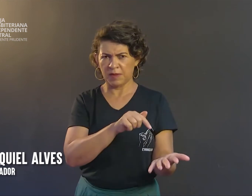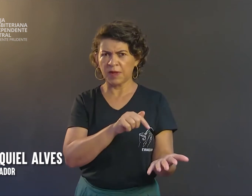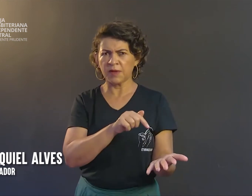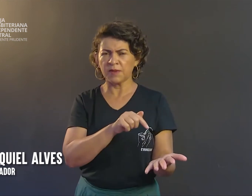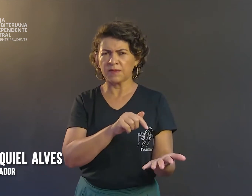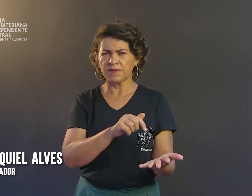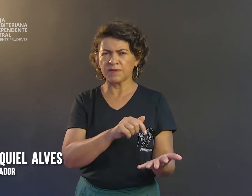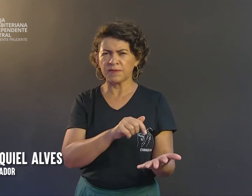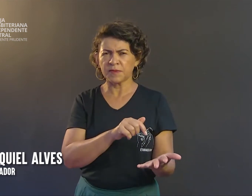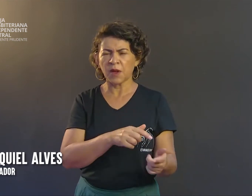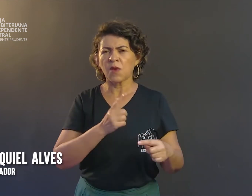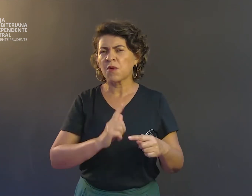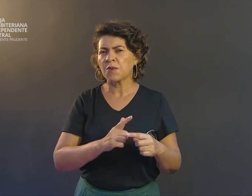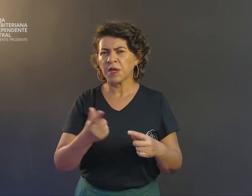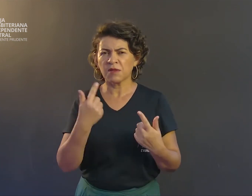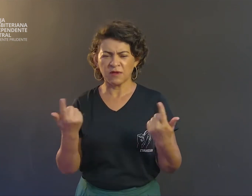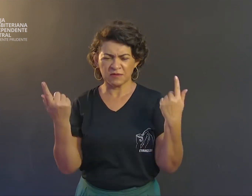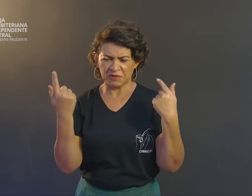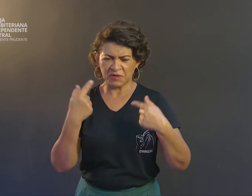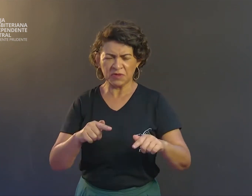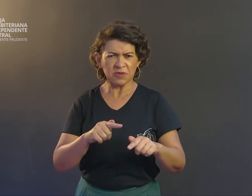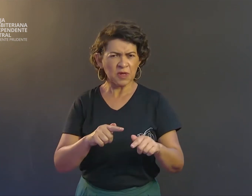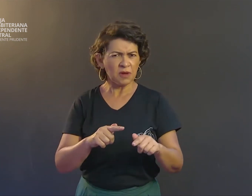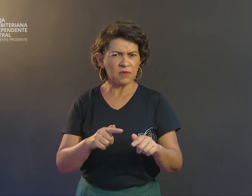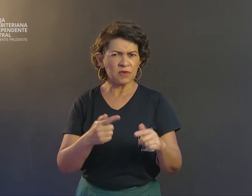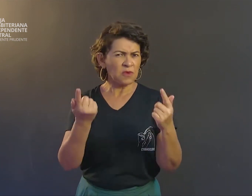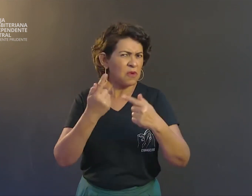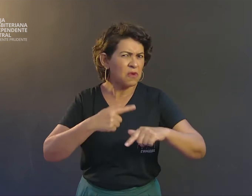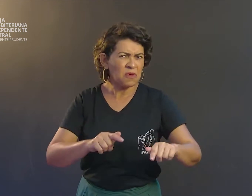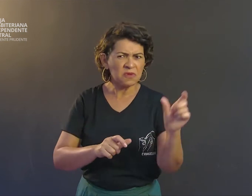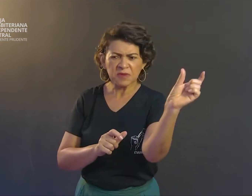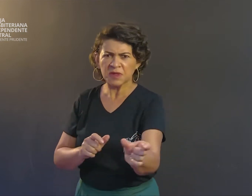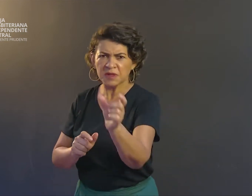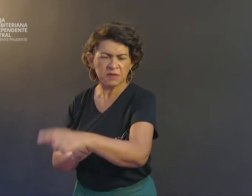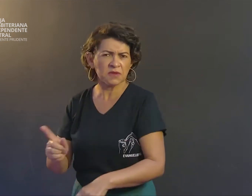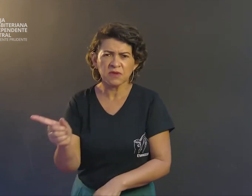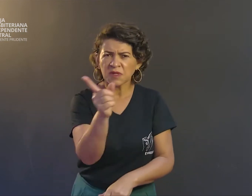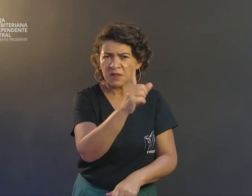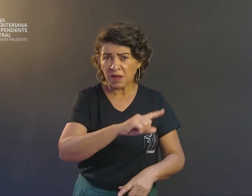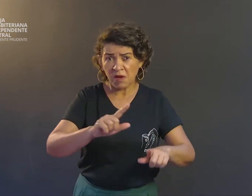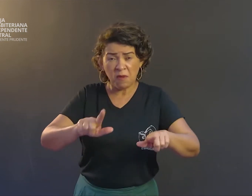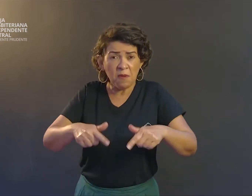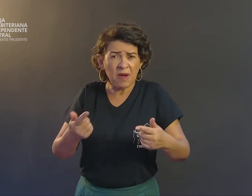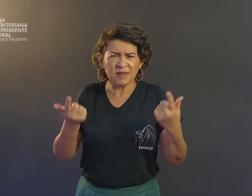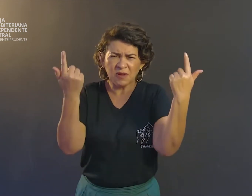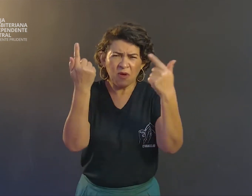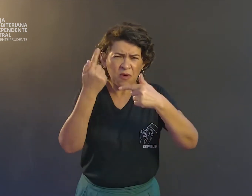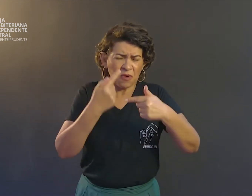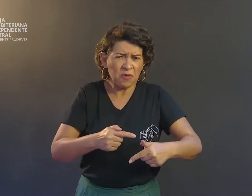Pois a nossa luta não é contra as pessoas, mas contra os poderes e autoridades, contra os dominadores deste mundo